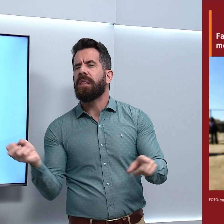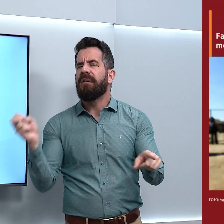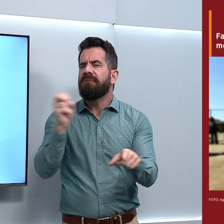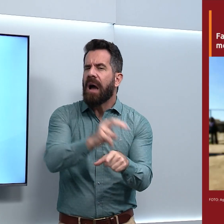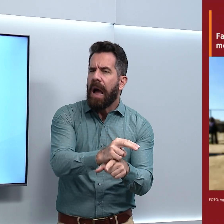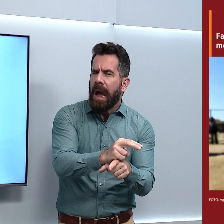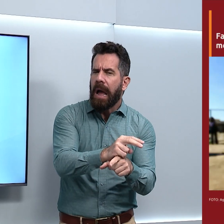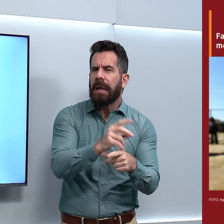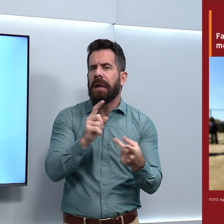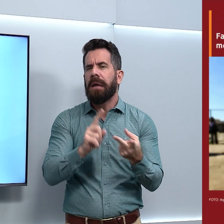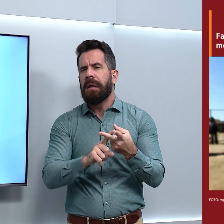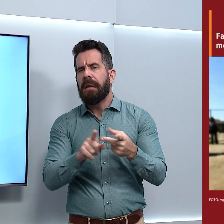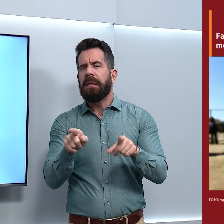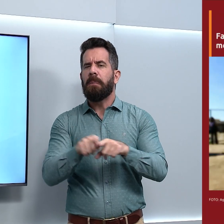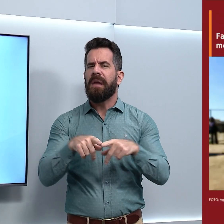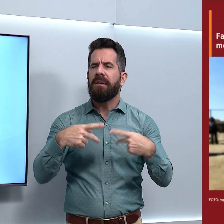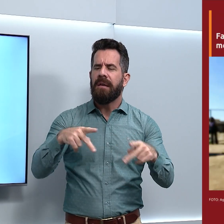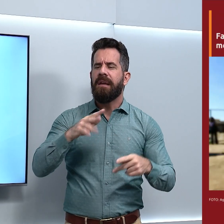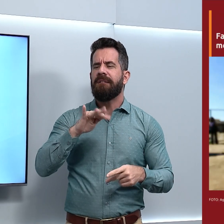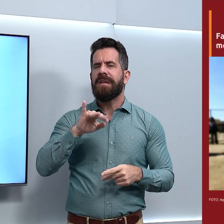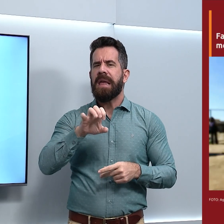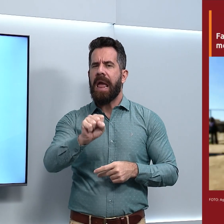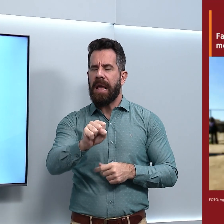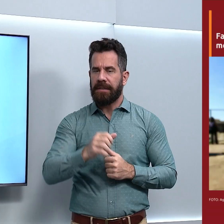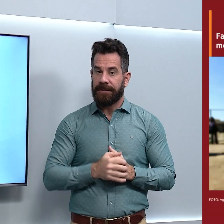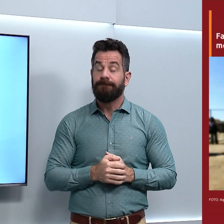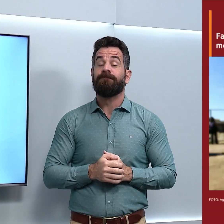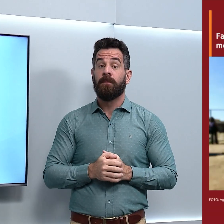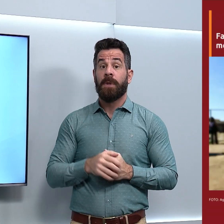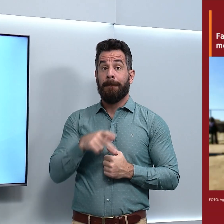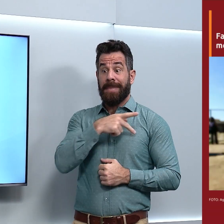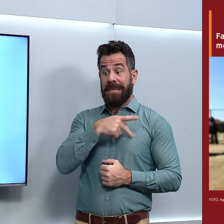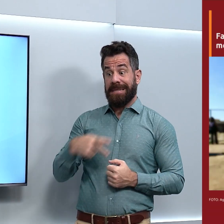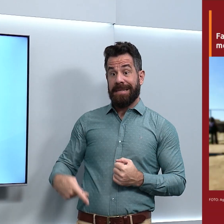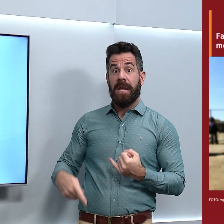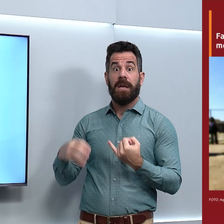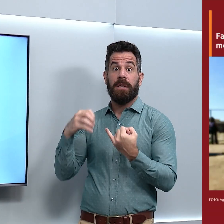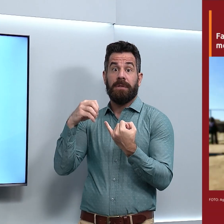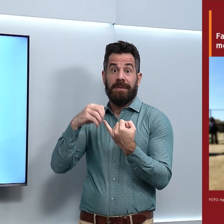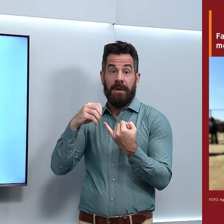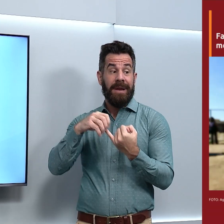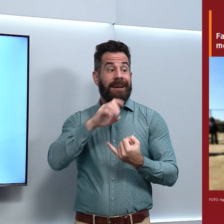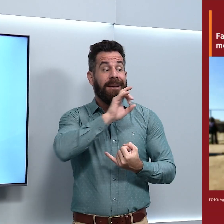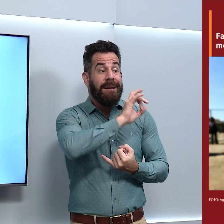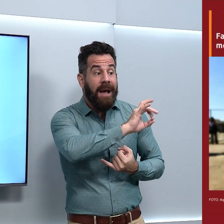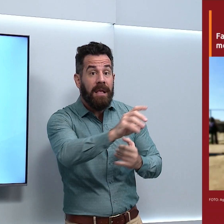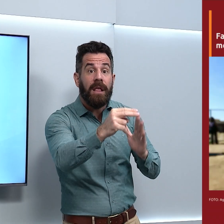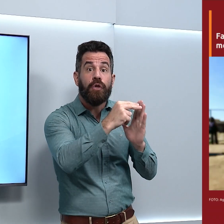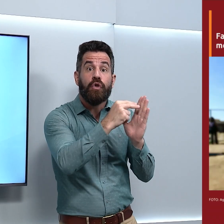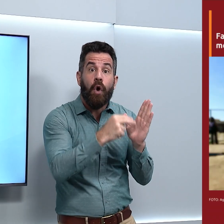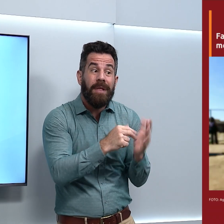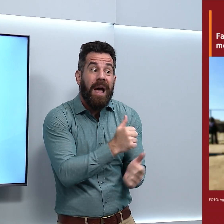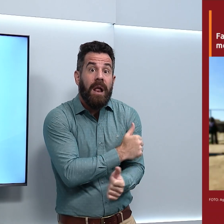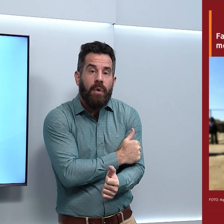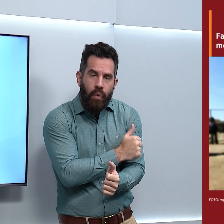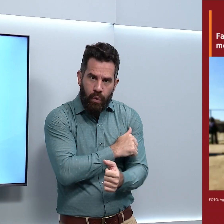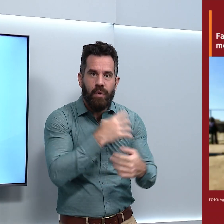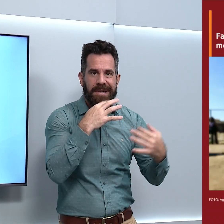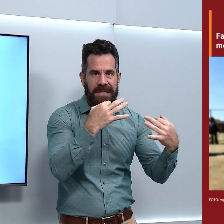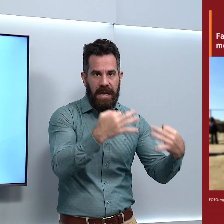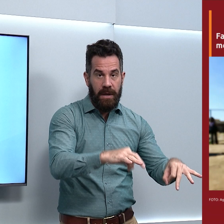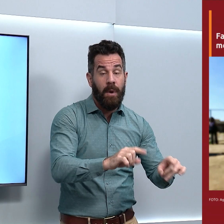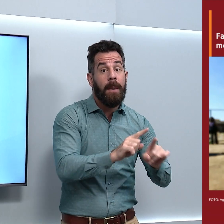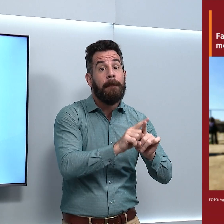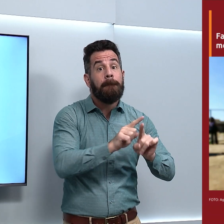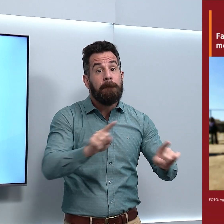presidente do INEP afirmou que as notas individuais dos alunos estão corretas, mas admitiu divergências nos